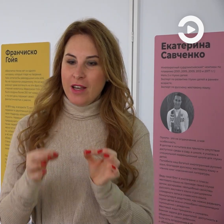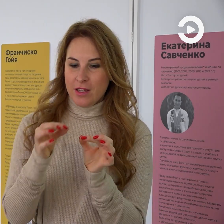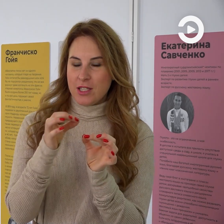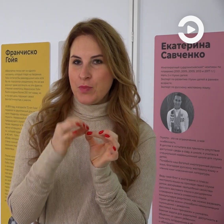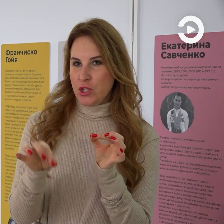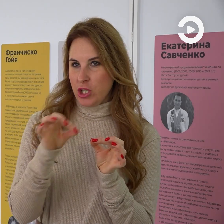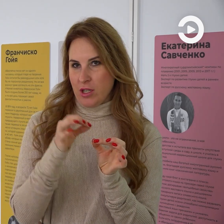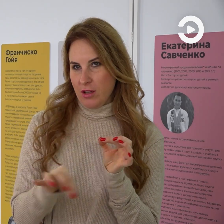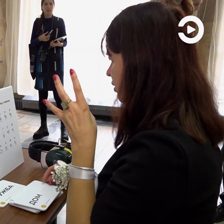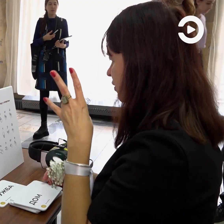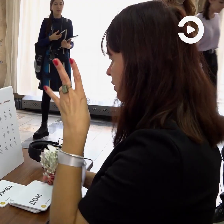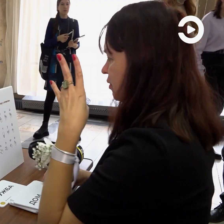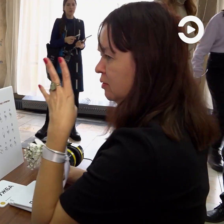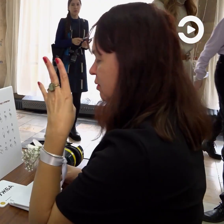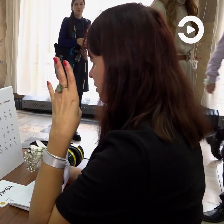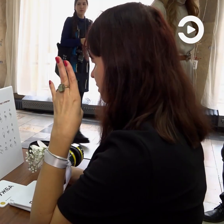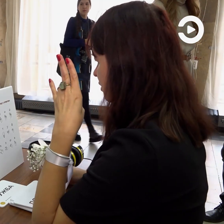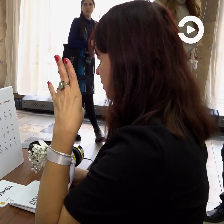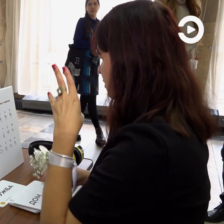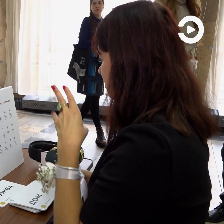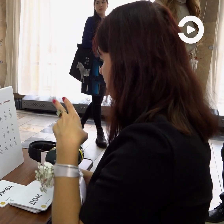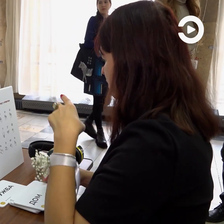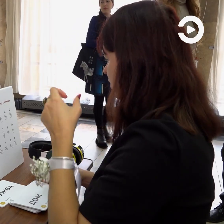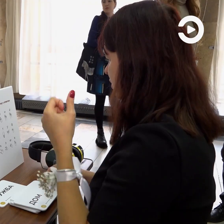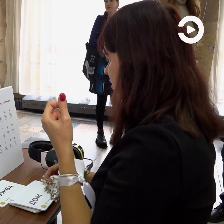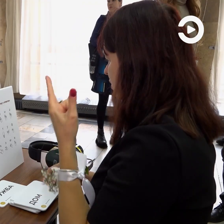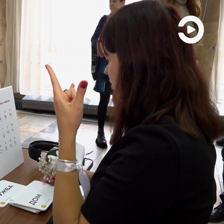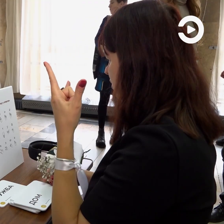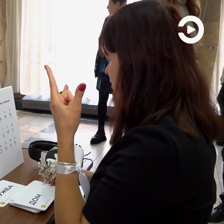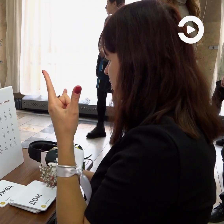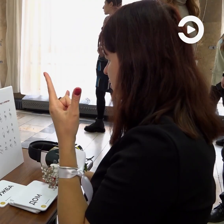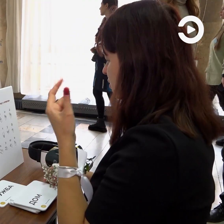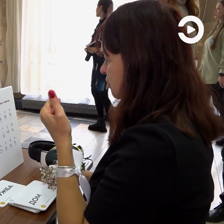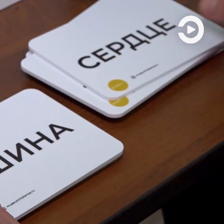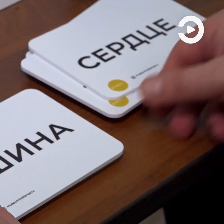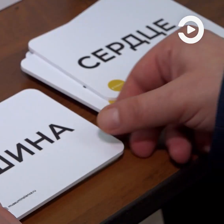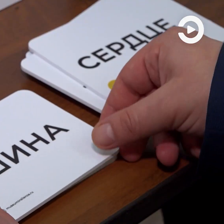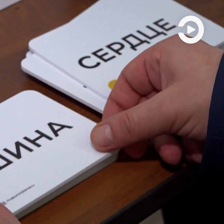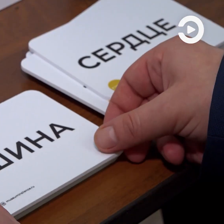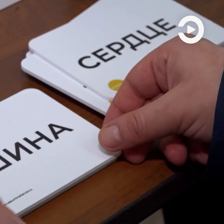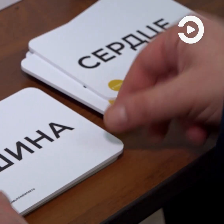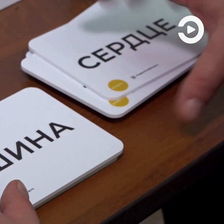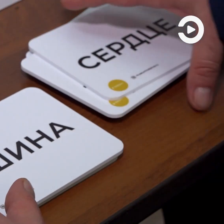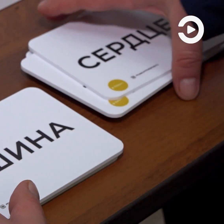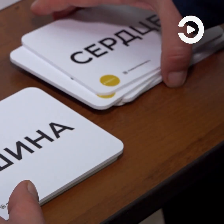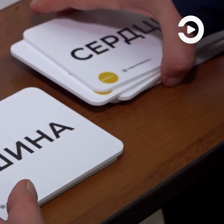это спички. Понять носителей тишины не так уж сложно, говорят организаторы выставки, но многие, встретив их, испытывают